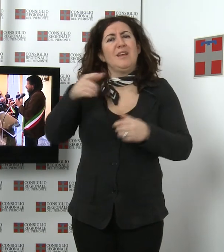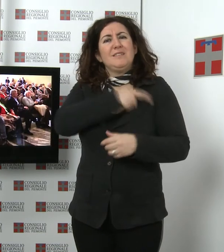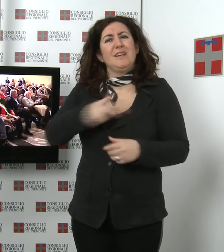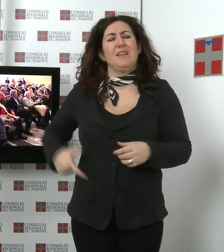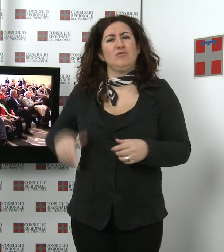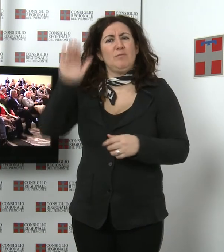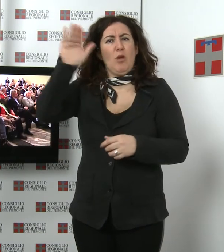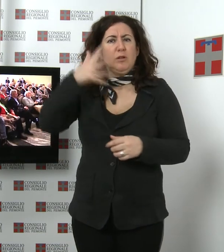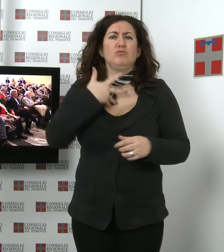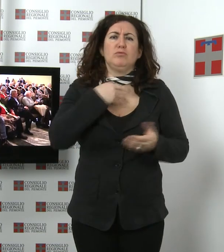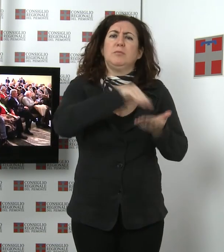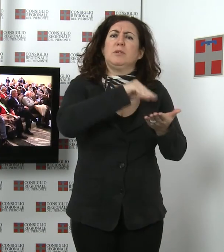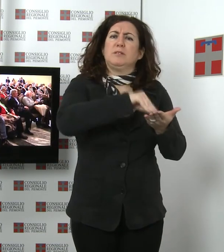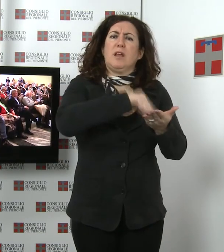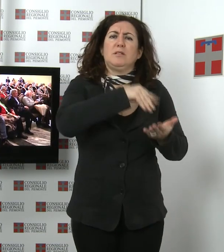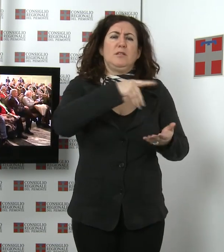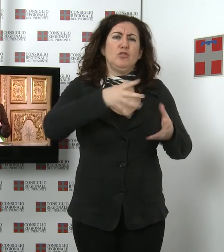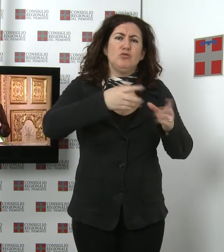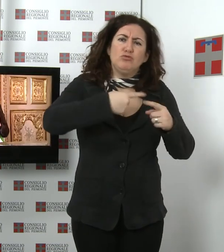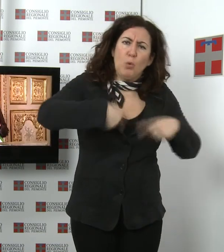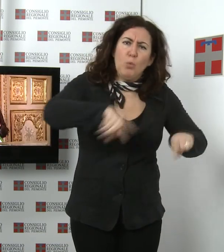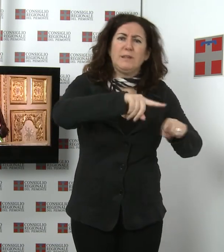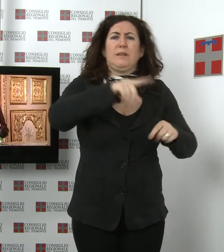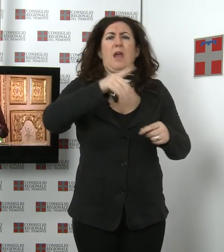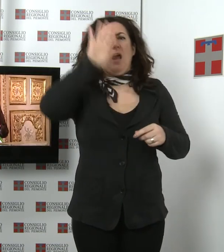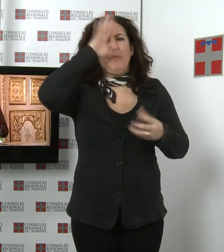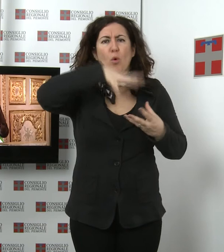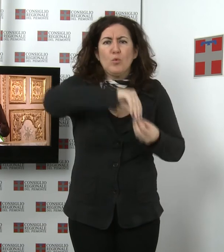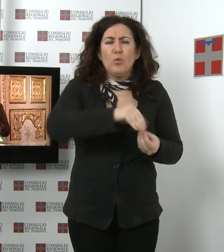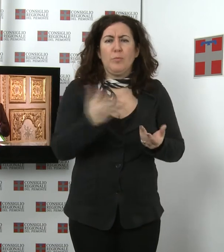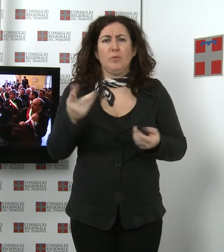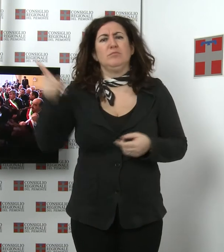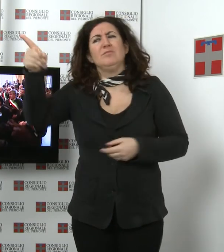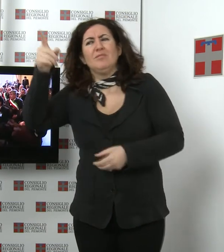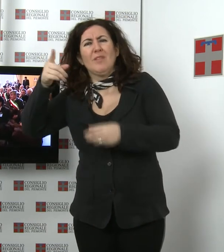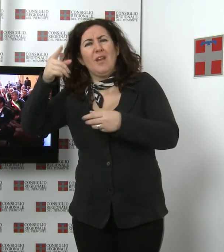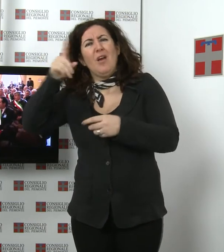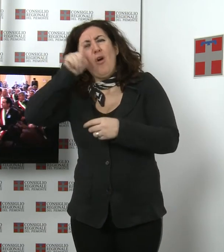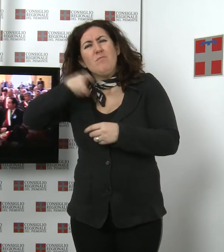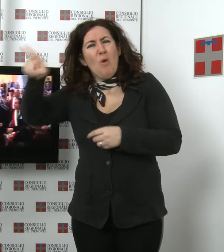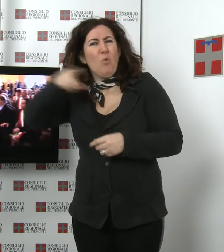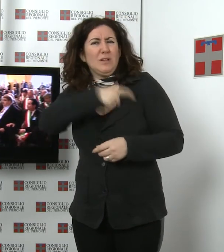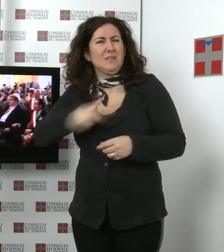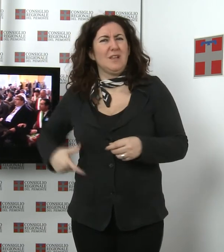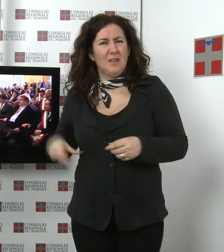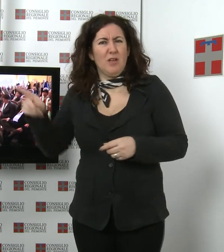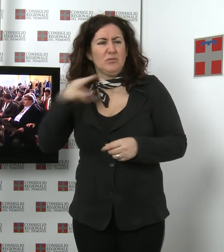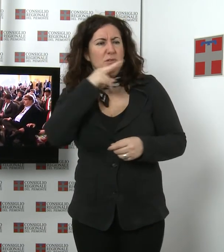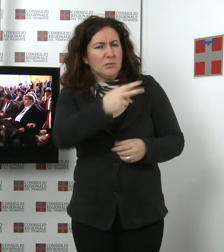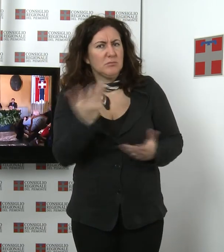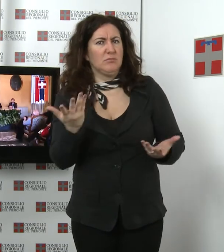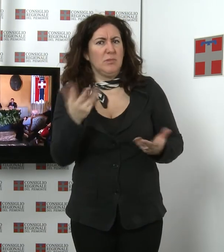della giunta, capigruppo e consiglieri. Gli amministratori locali hanno manifestato preoccupazione per il rischio di mancata approvazione del disegno di